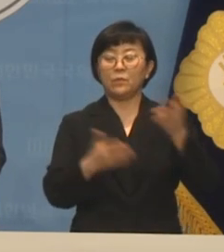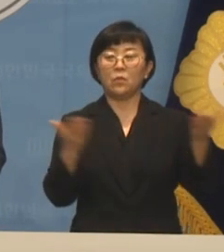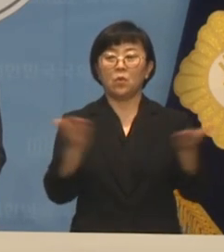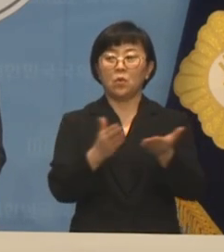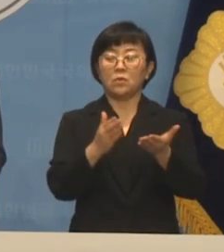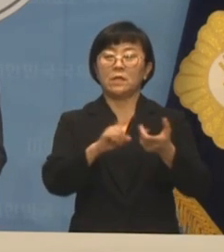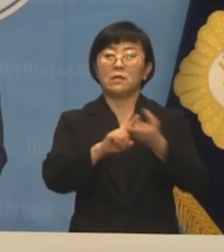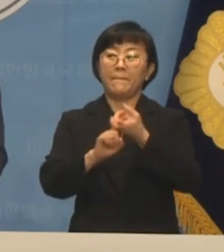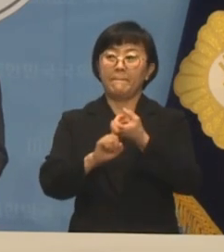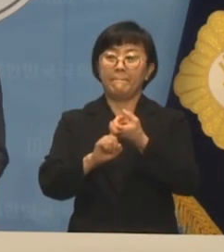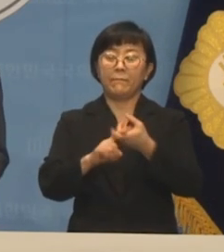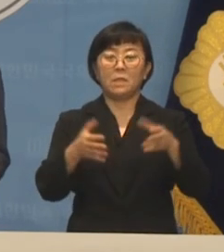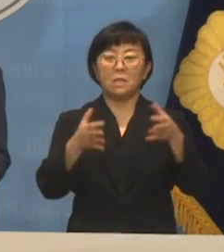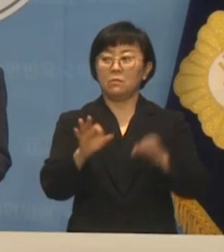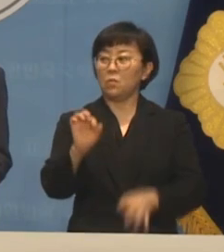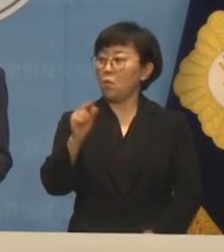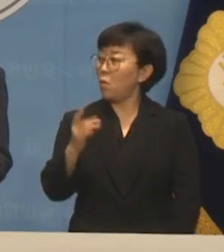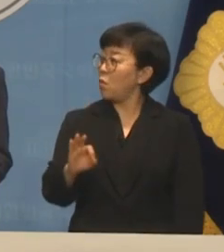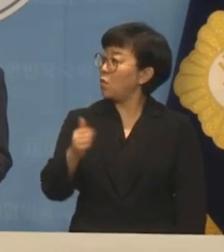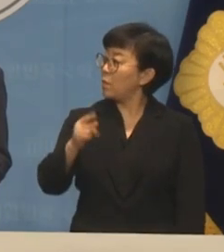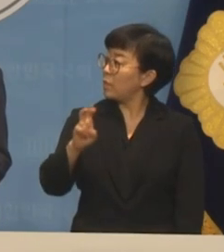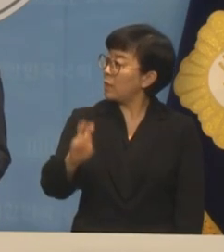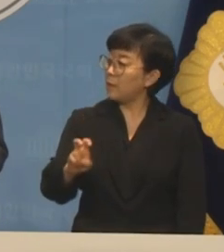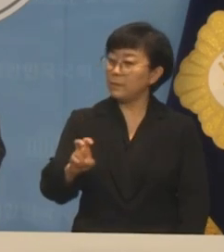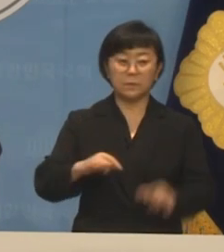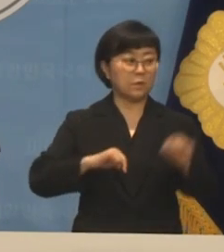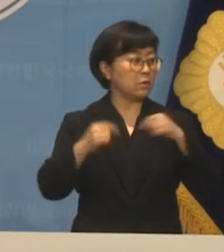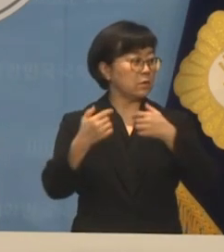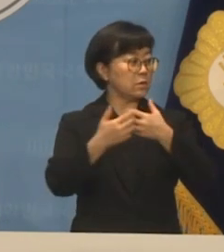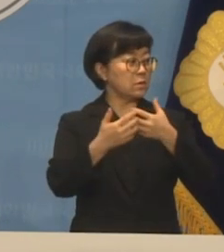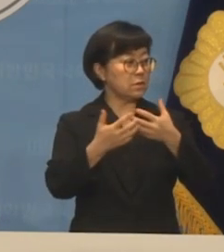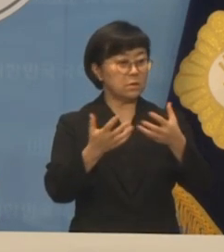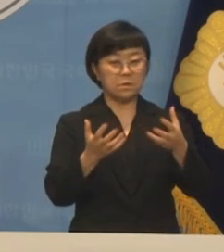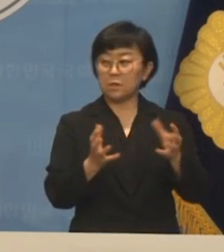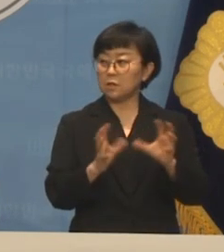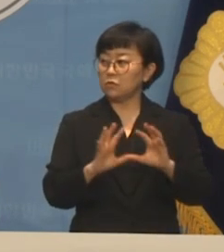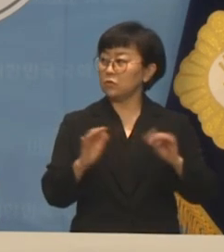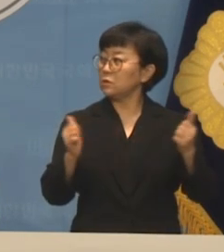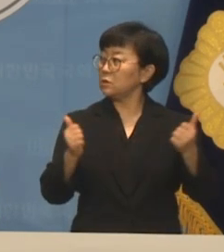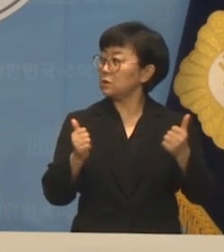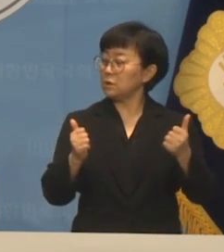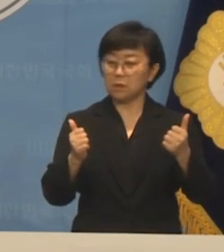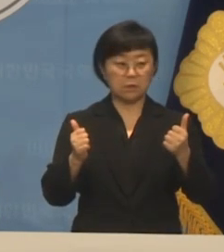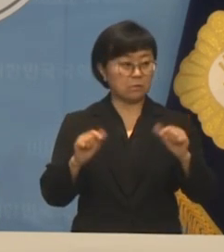전국의료산업노동조합 연맹의 김홍란 정책국장님도 함께 하고 계십니다.